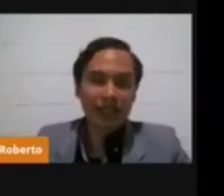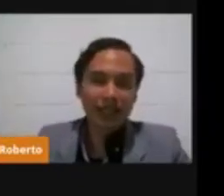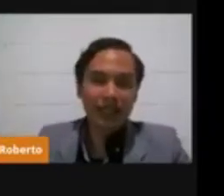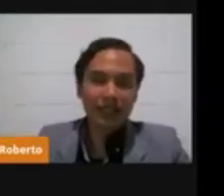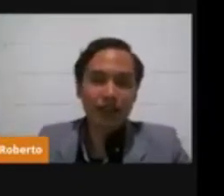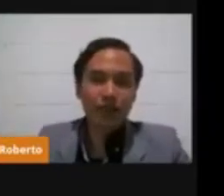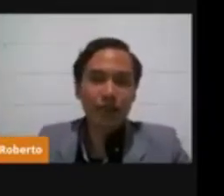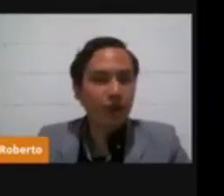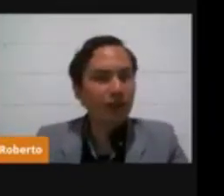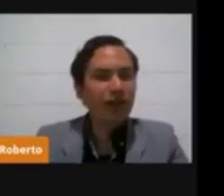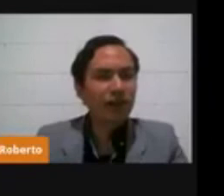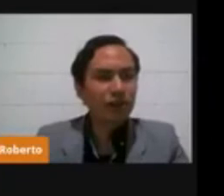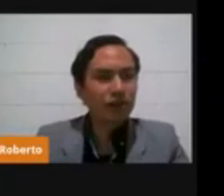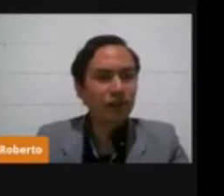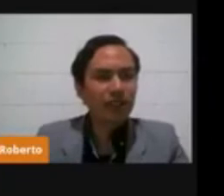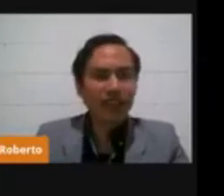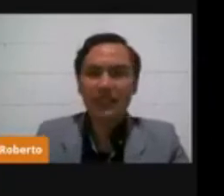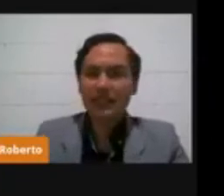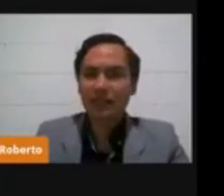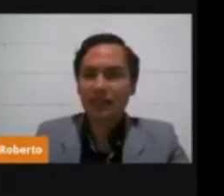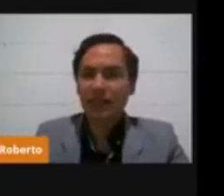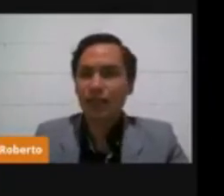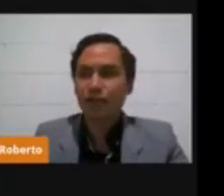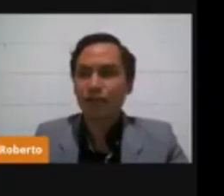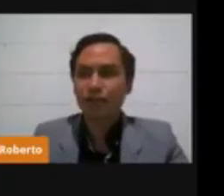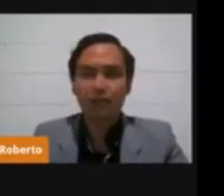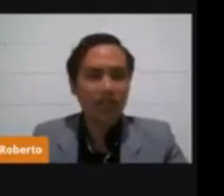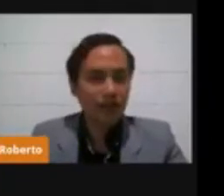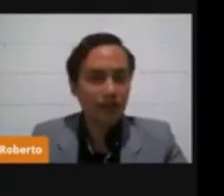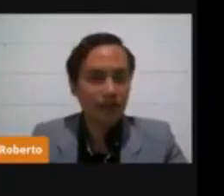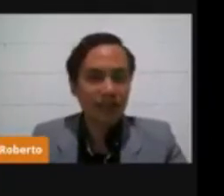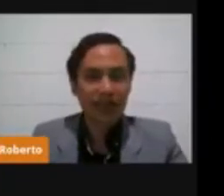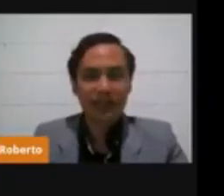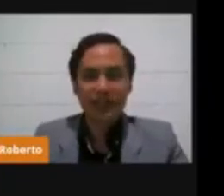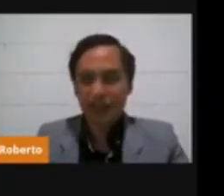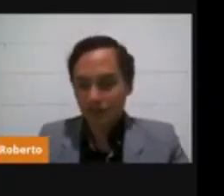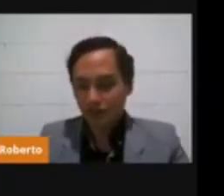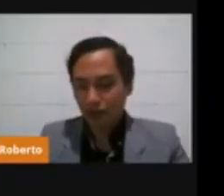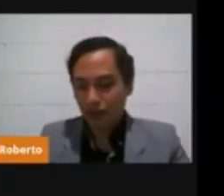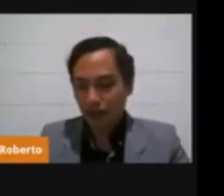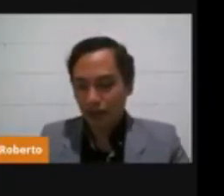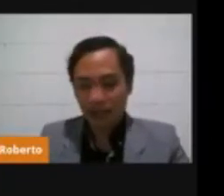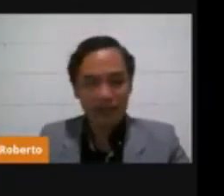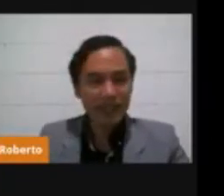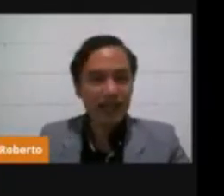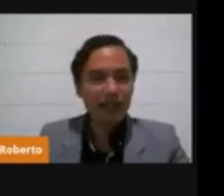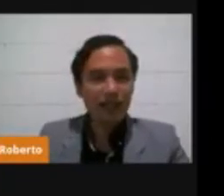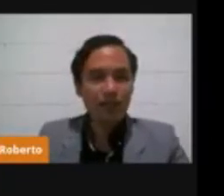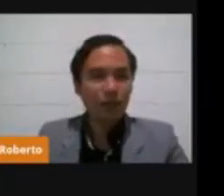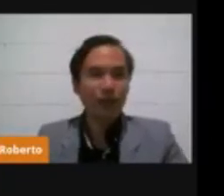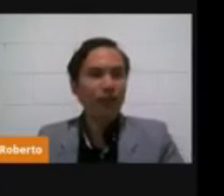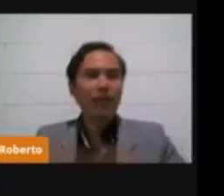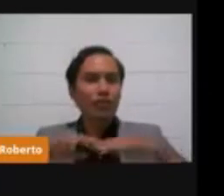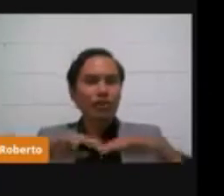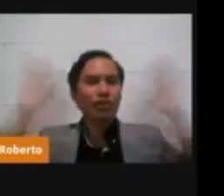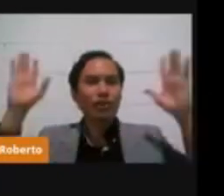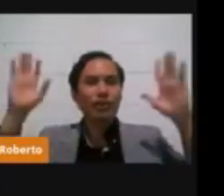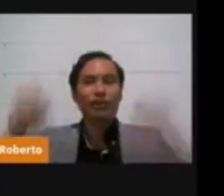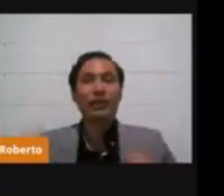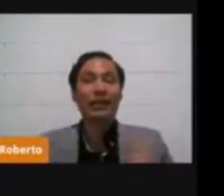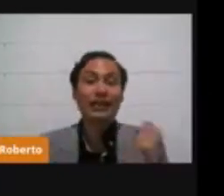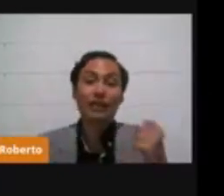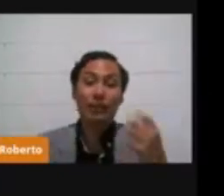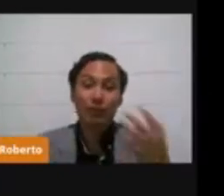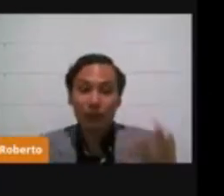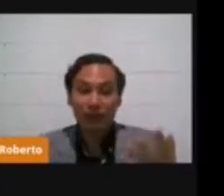Eso sería decir como, ¿y por qué no hablamos todos inglés? Si es como uno, o chino, si son como los idiomas que más se hablan, ¿no? ¿Por qué no hablamos todos